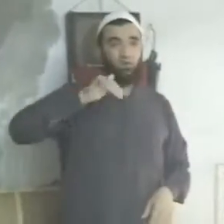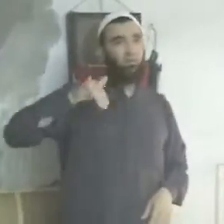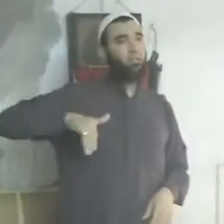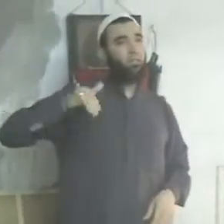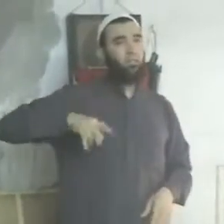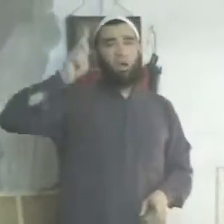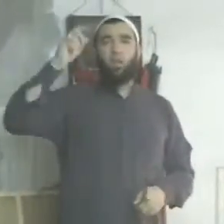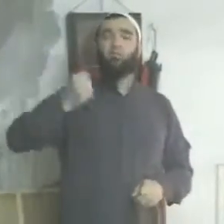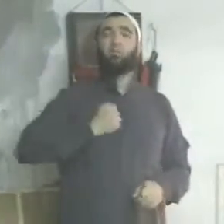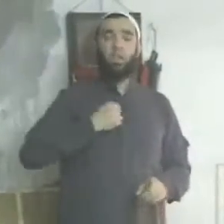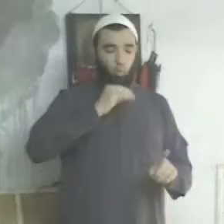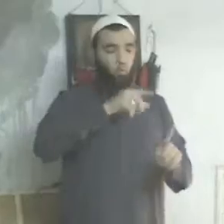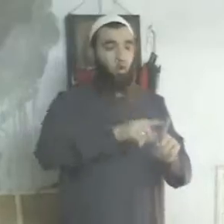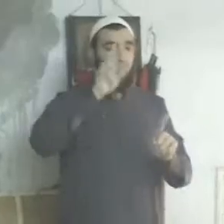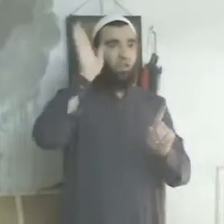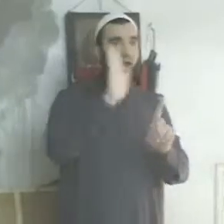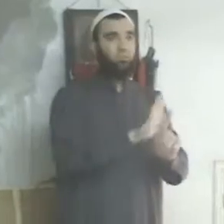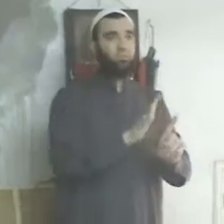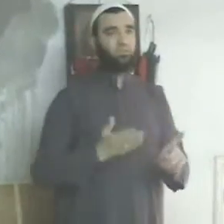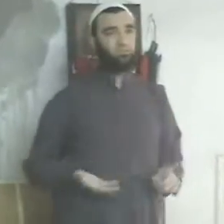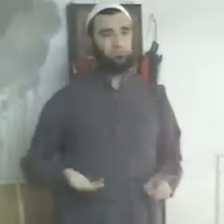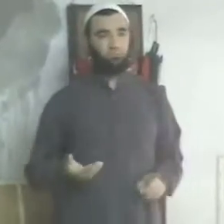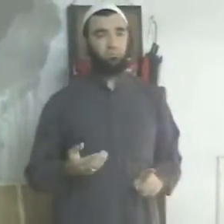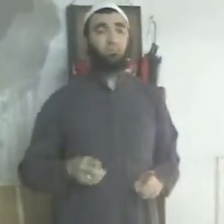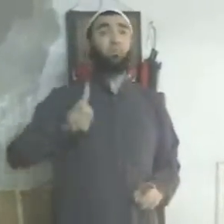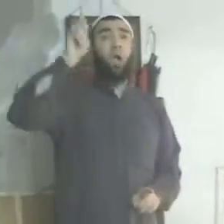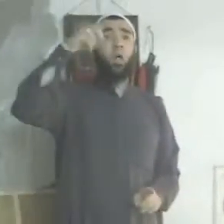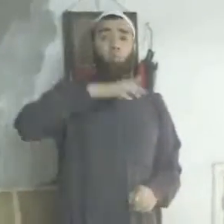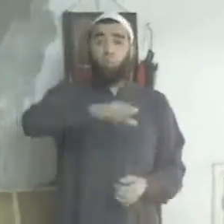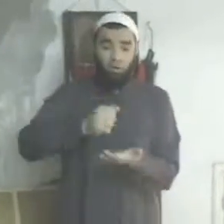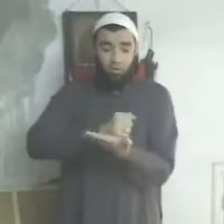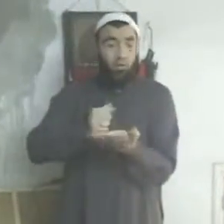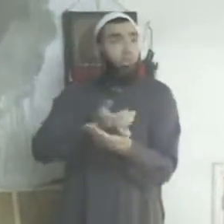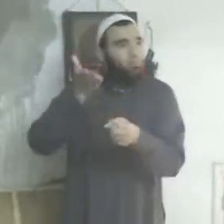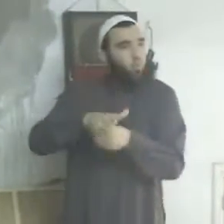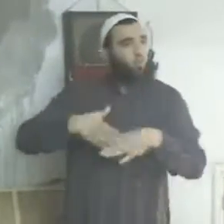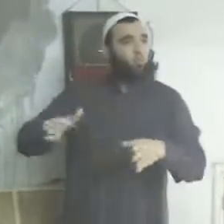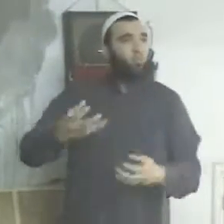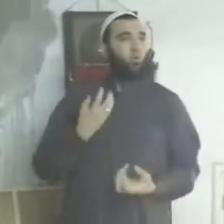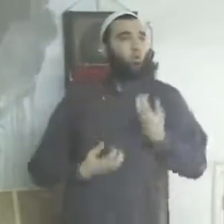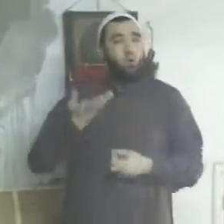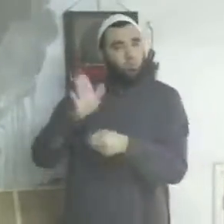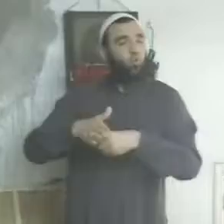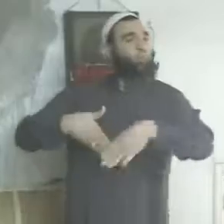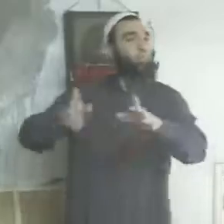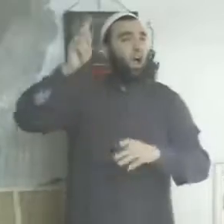نقول بعد تلك الإشارات السريعة: موتوا بغيظكم إن الله عليم بذات